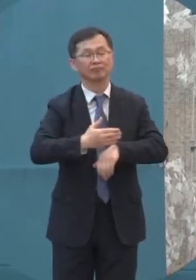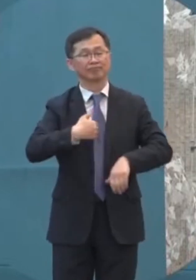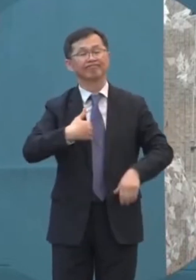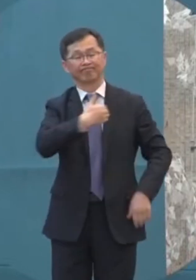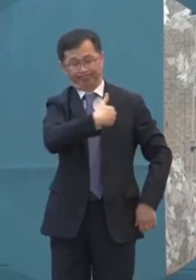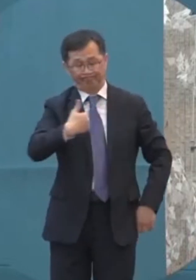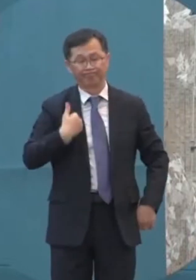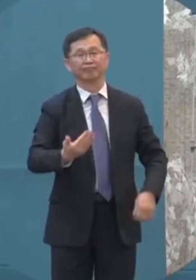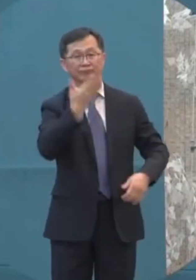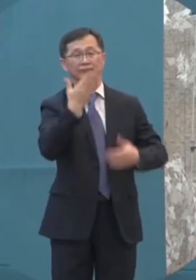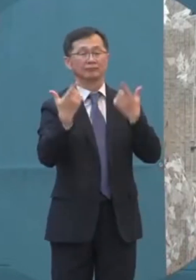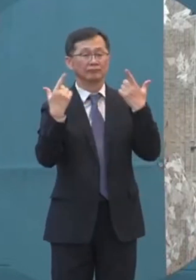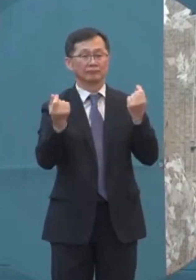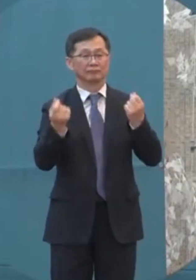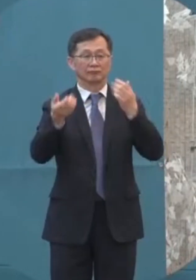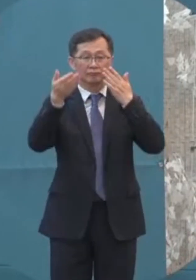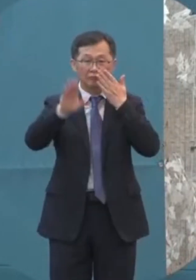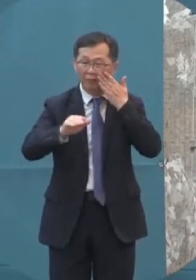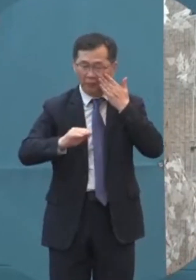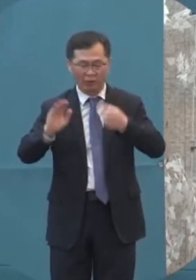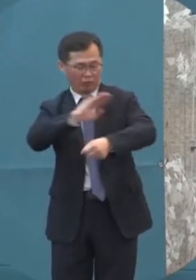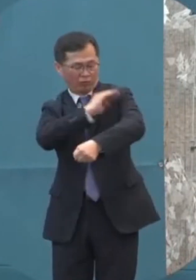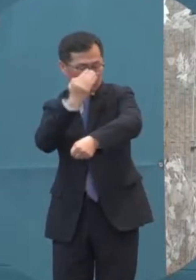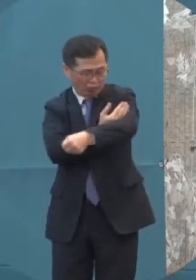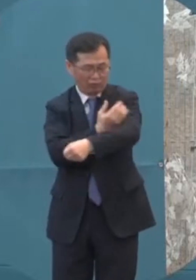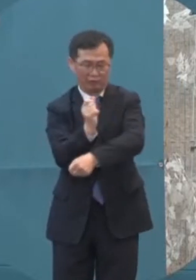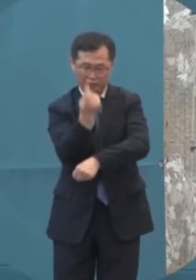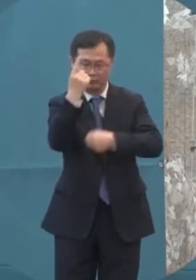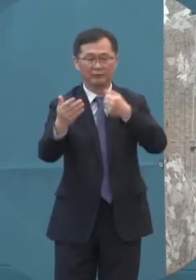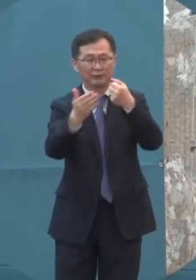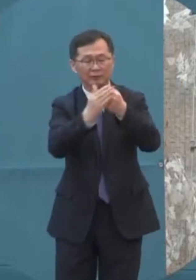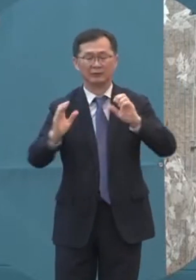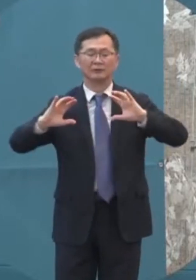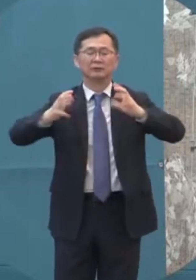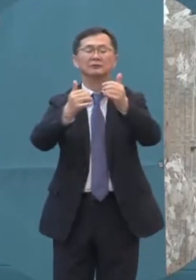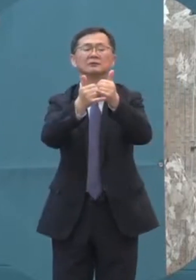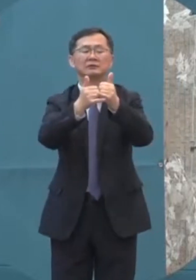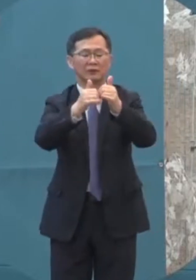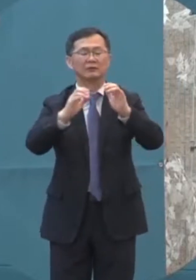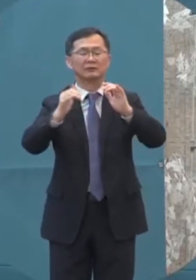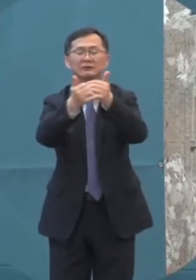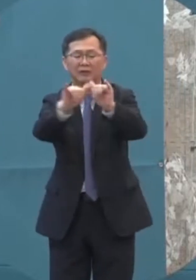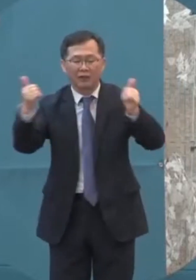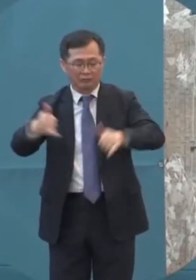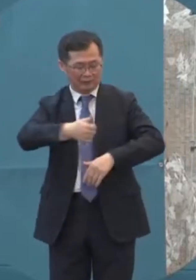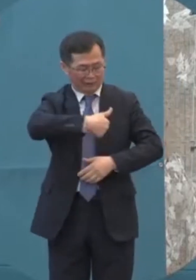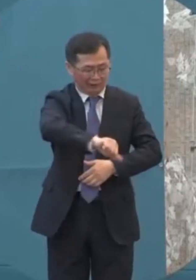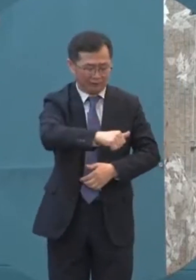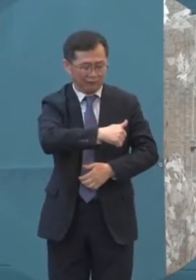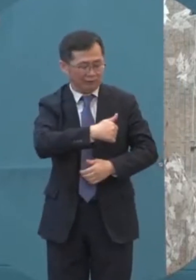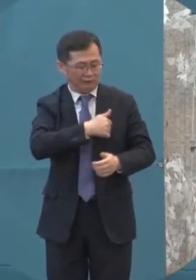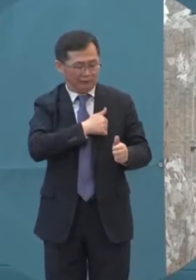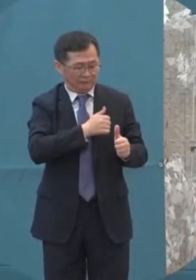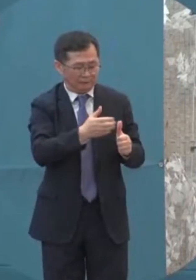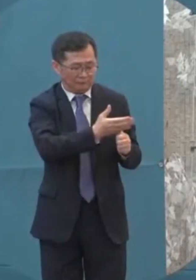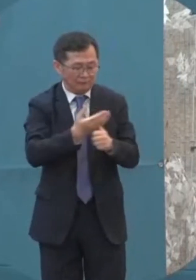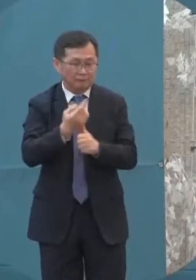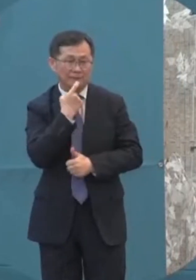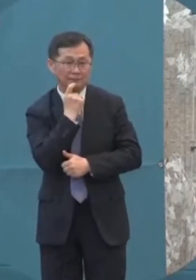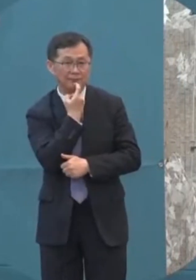피하셨지만 그놈의 권력 때문에 사람들이 그 아들을 놔두지 않은 거지요.